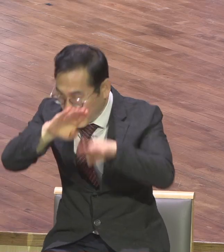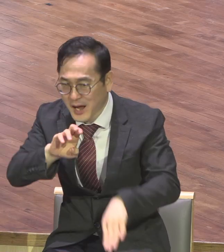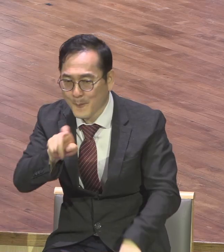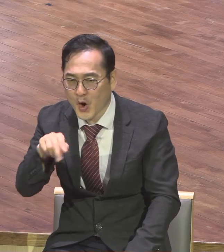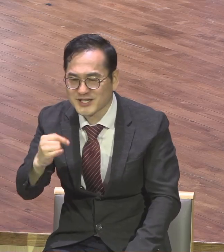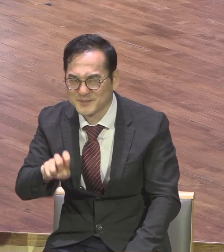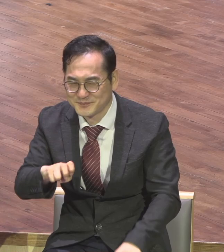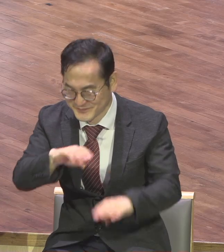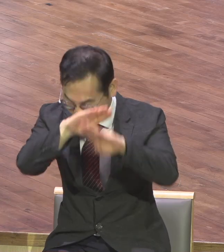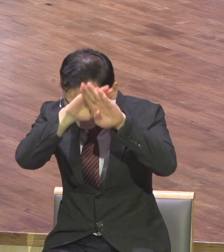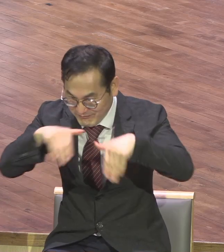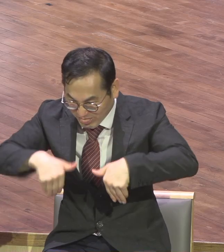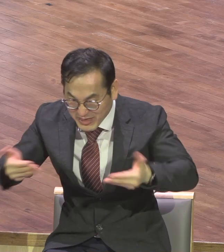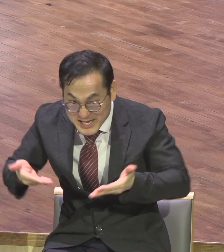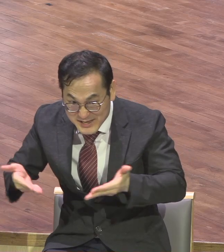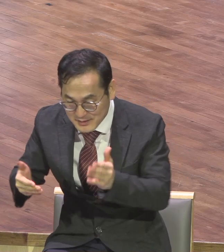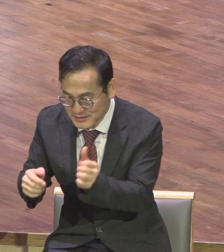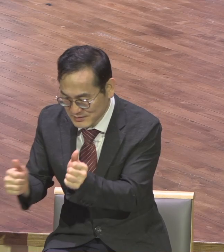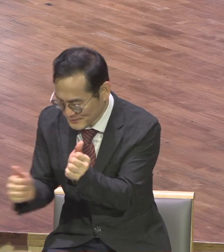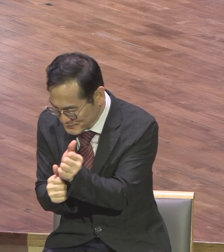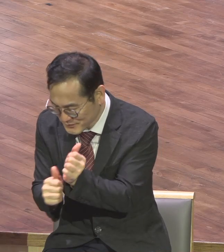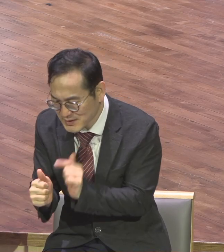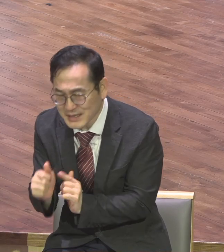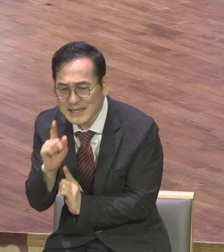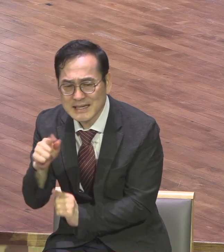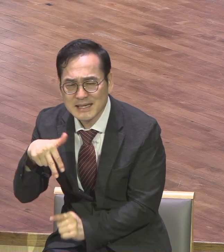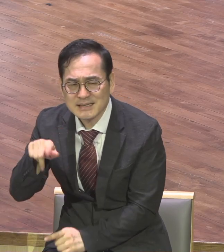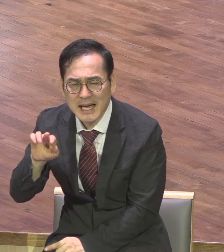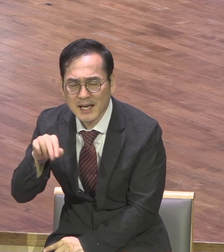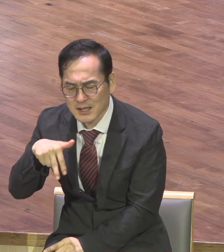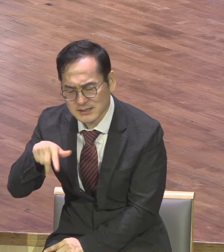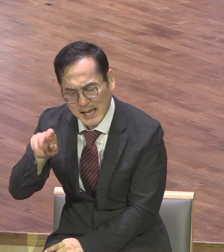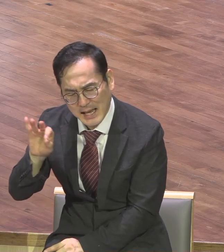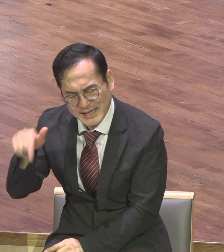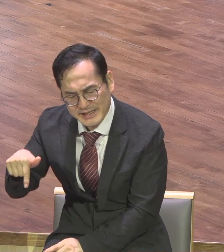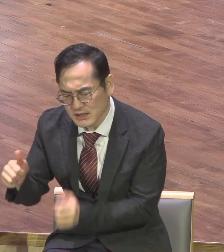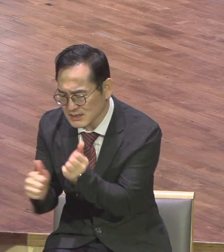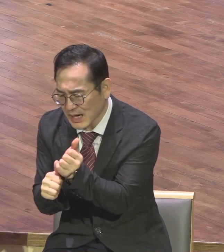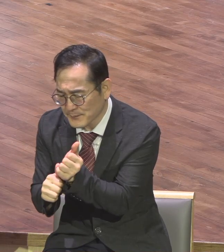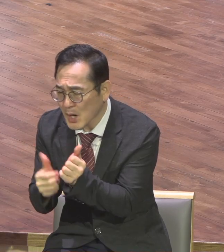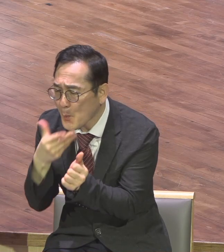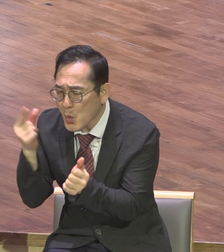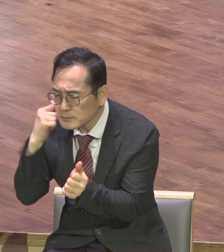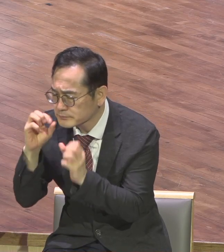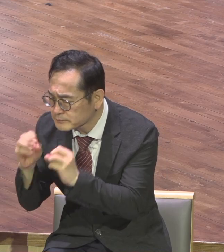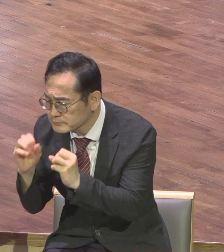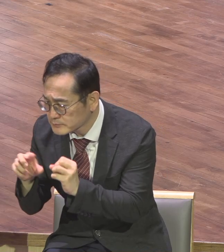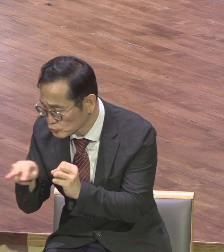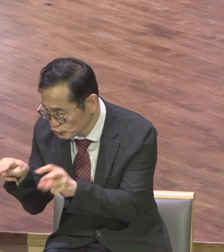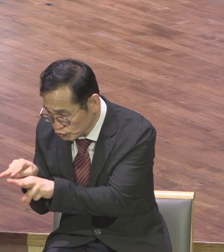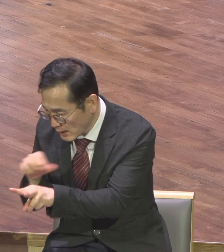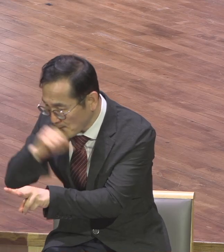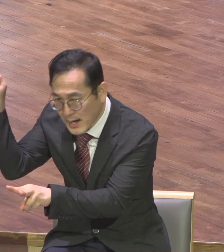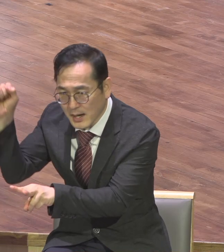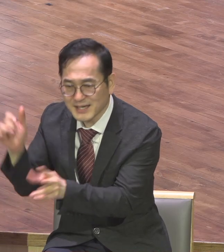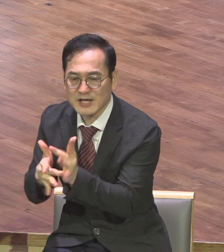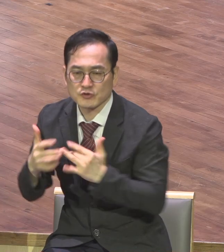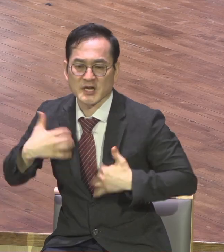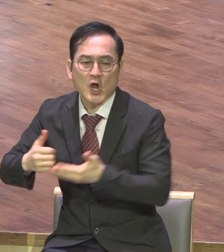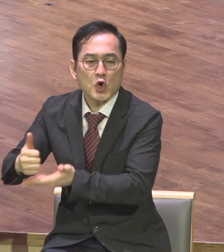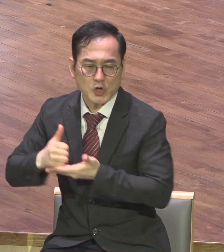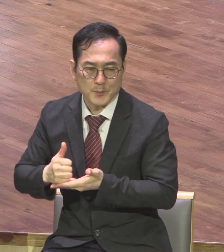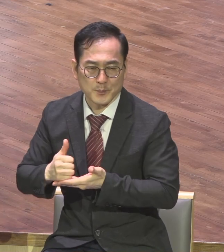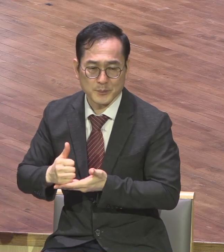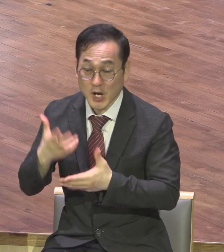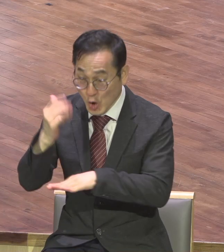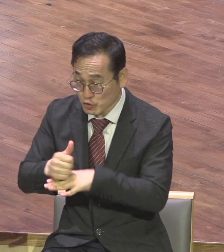이 자이라는 이 청년도 복음을 같이 들었어요. 그 예수를 믿게 됐는데 이 두 사람이 세례도